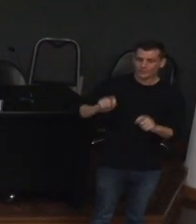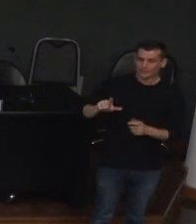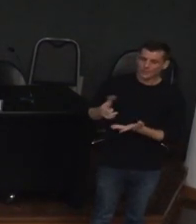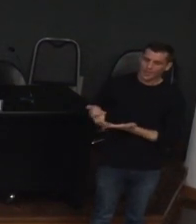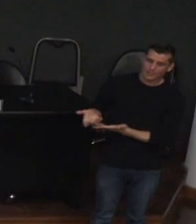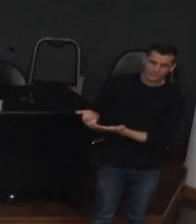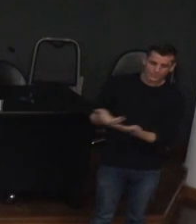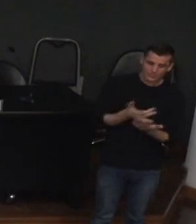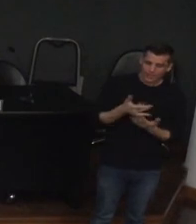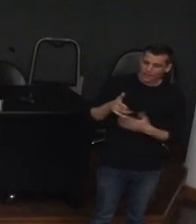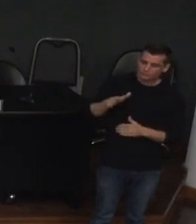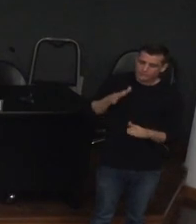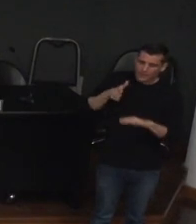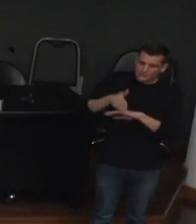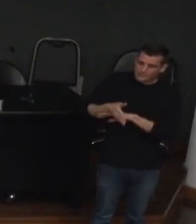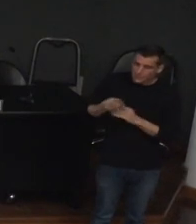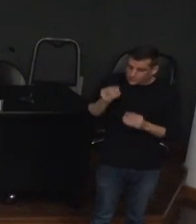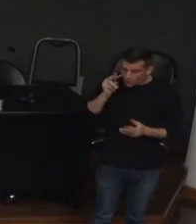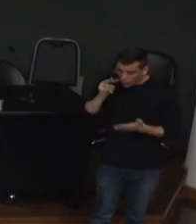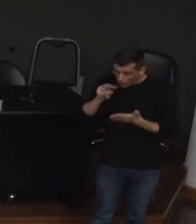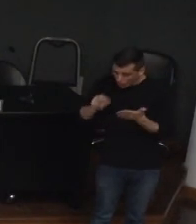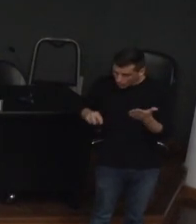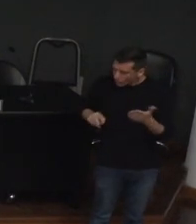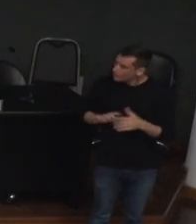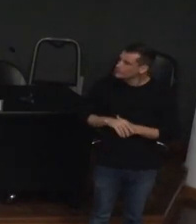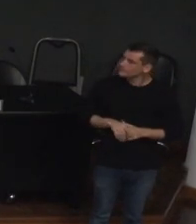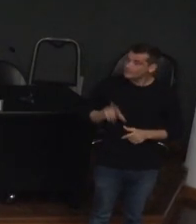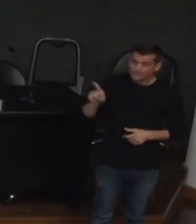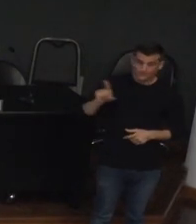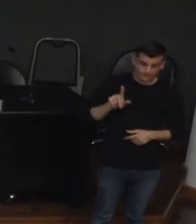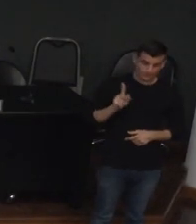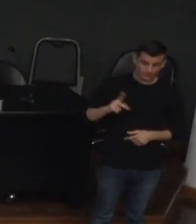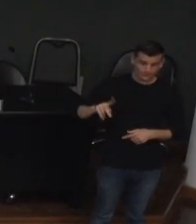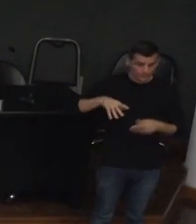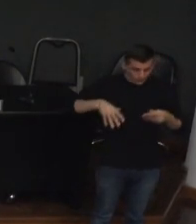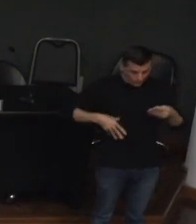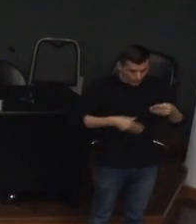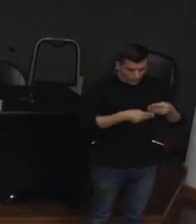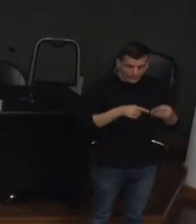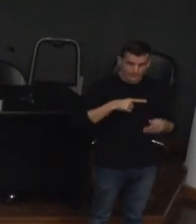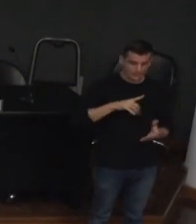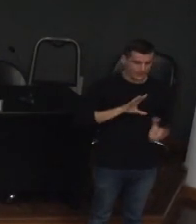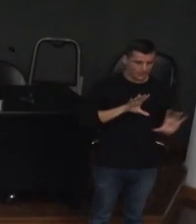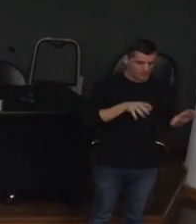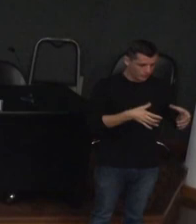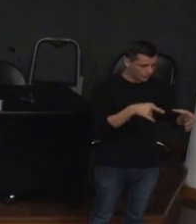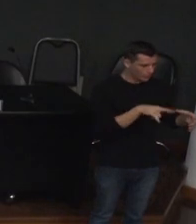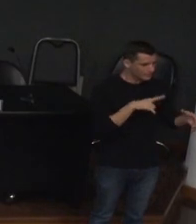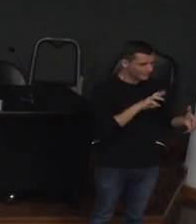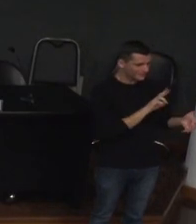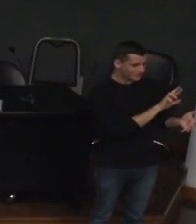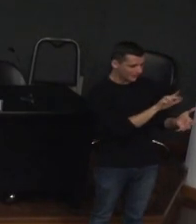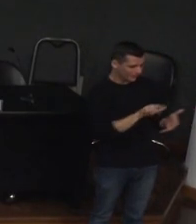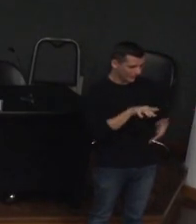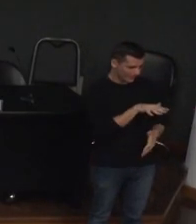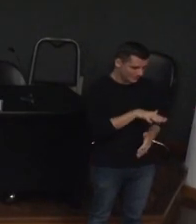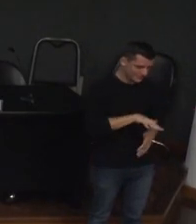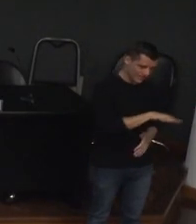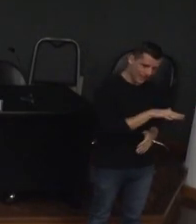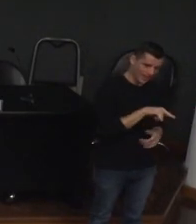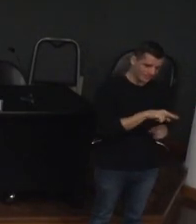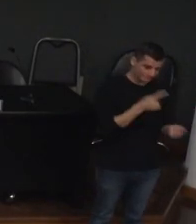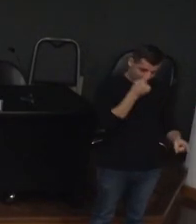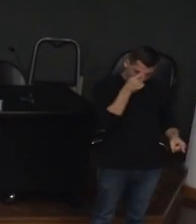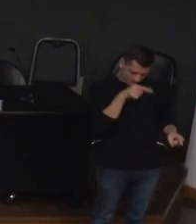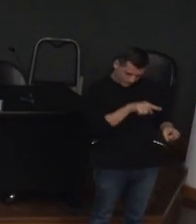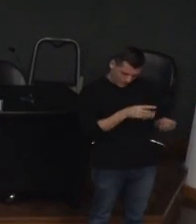ali. Aqui é interessante é que vocês são um grupo com vários setores, né? Por isso que vocês pensaram, como é que nós fazemos